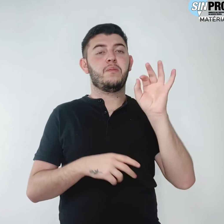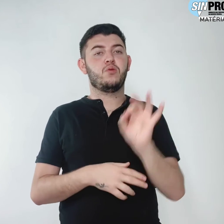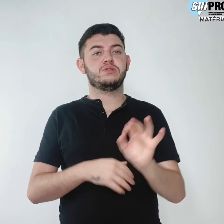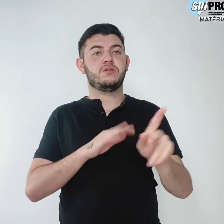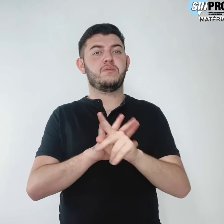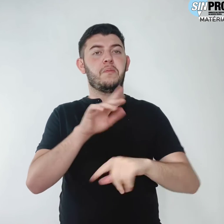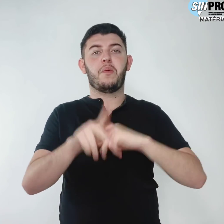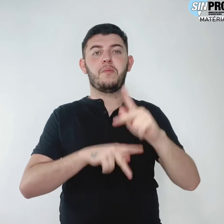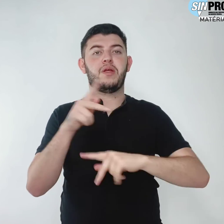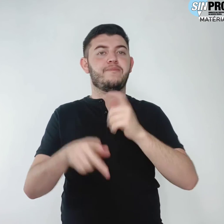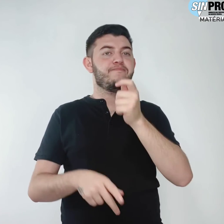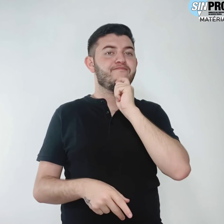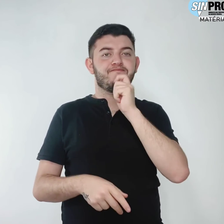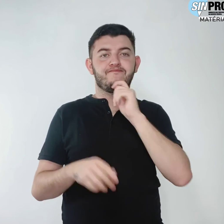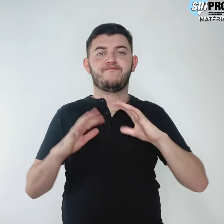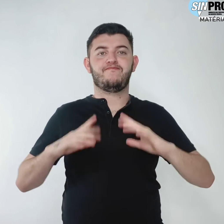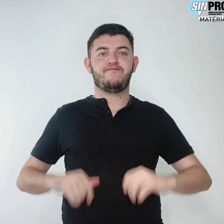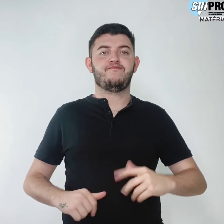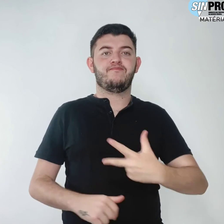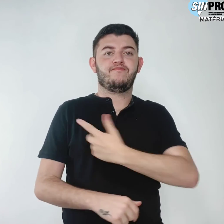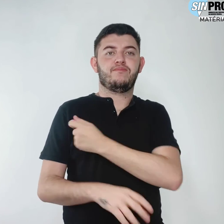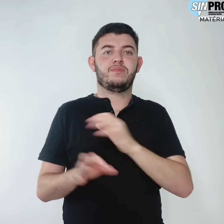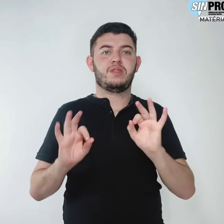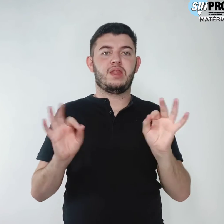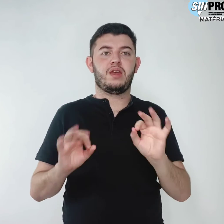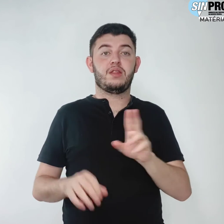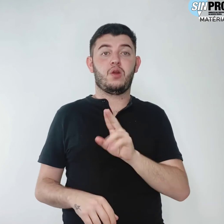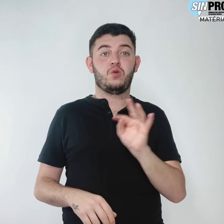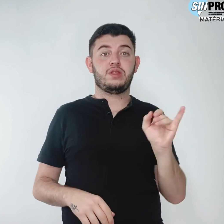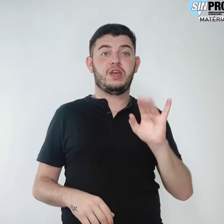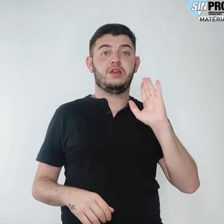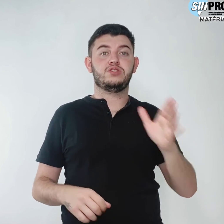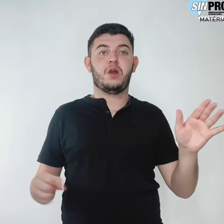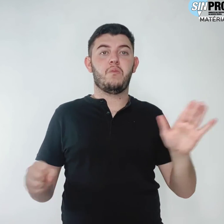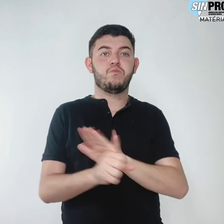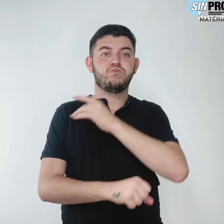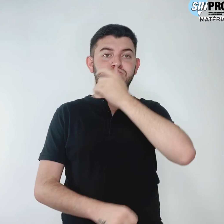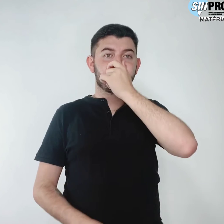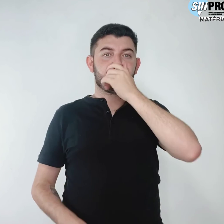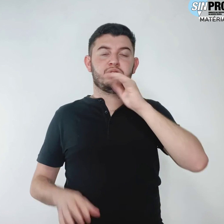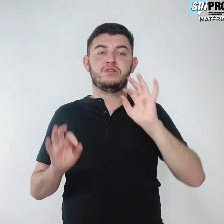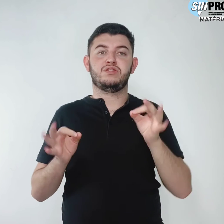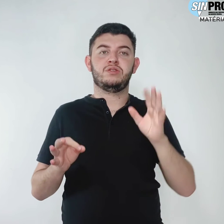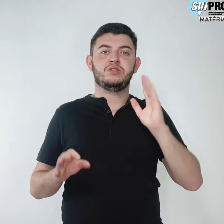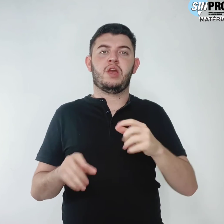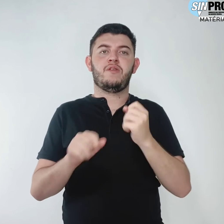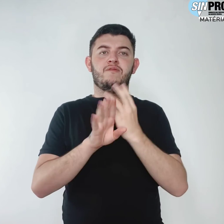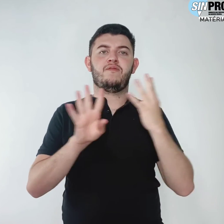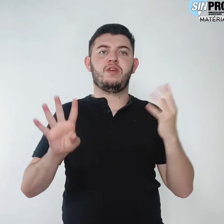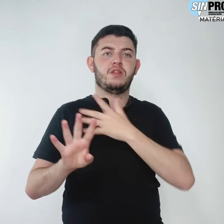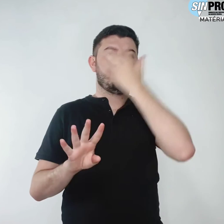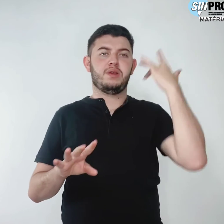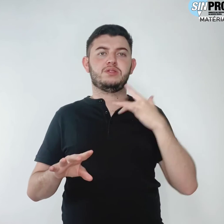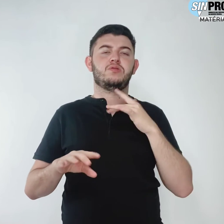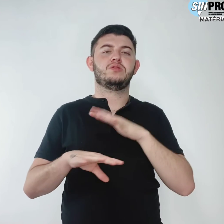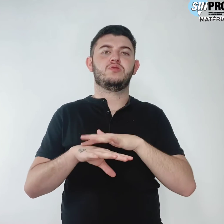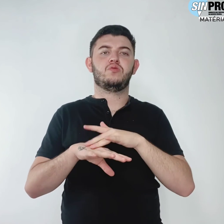da população. Também estão com unidades de terapia intensiva UTI lotadas, com filas de